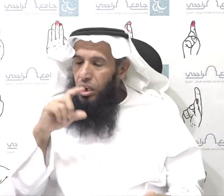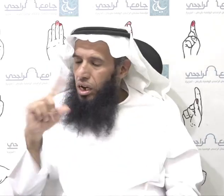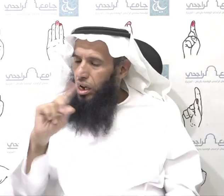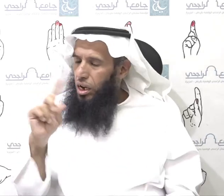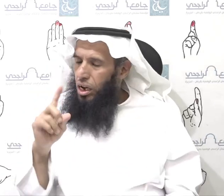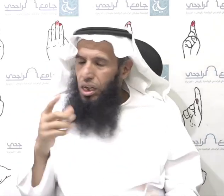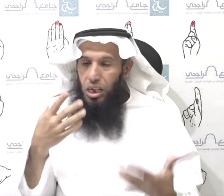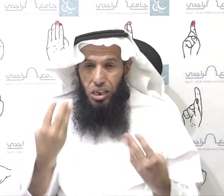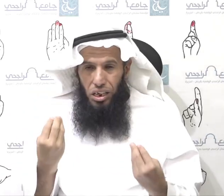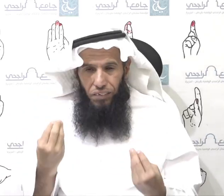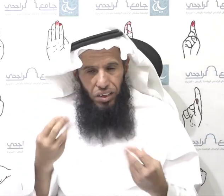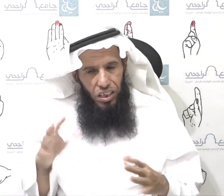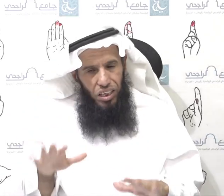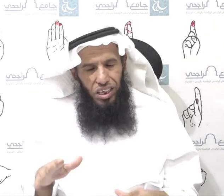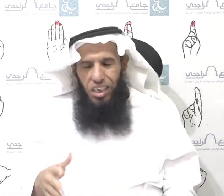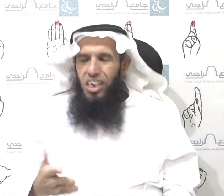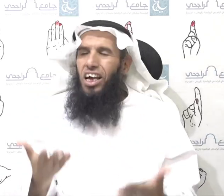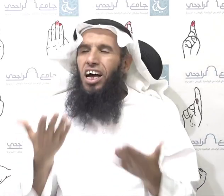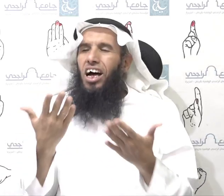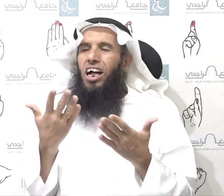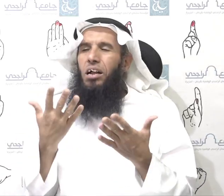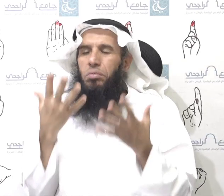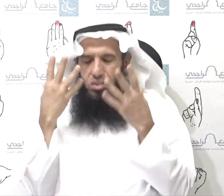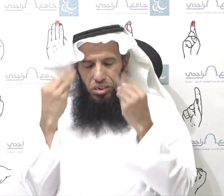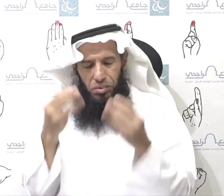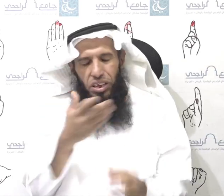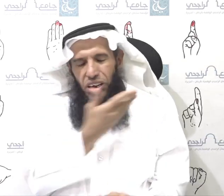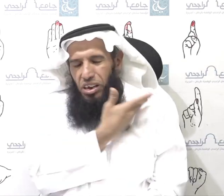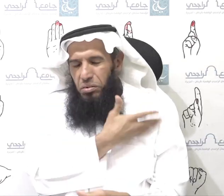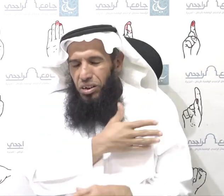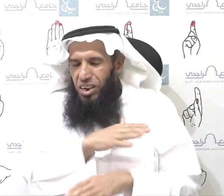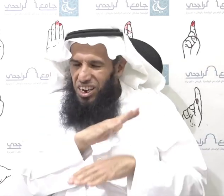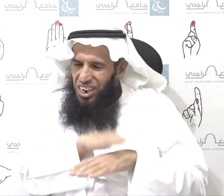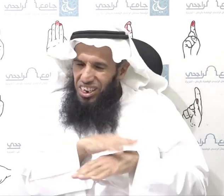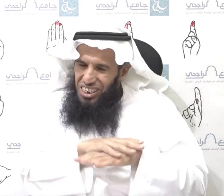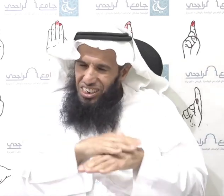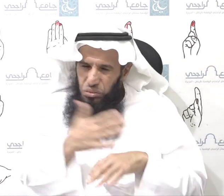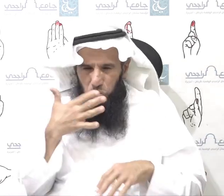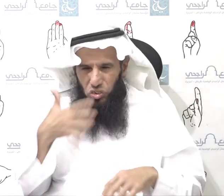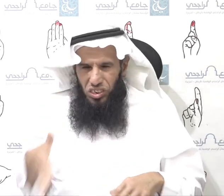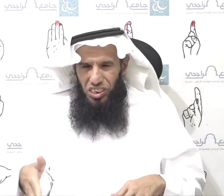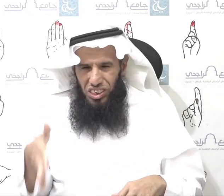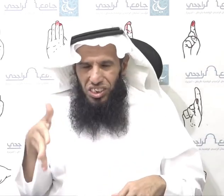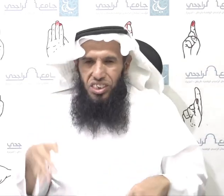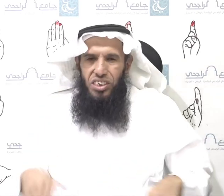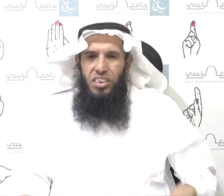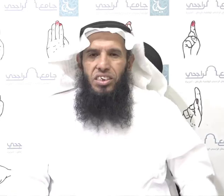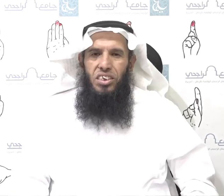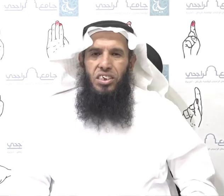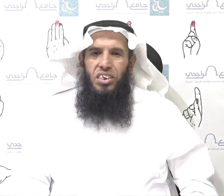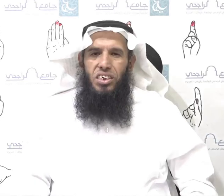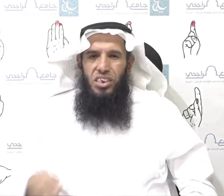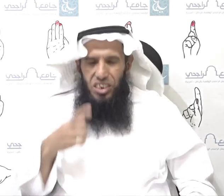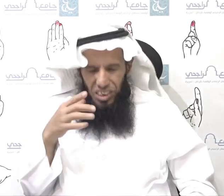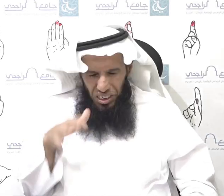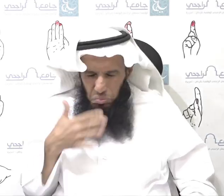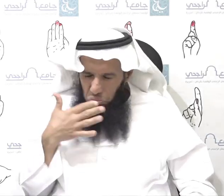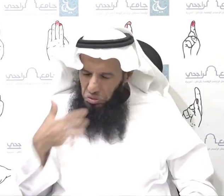الرحمة، وقل رب ارحمهما كما ربياني صغيرا. كنت صغير